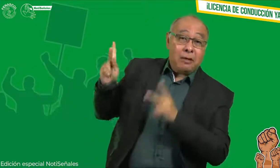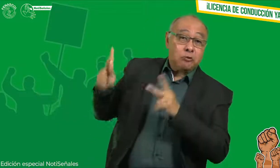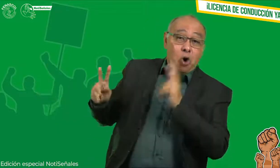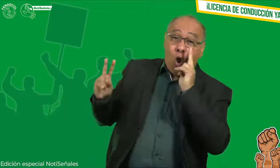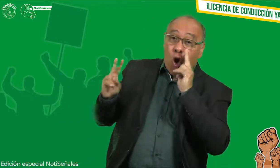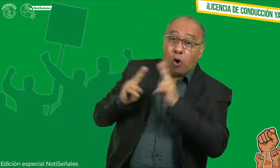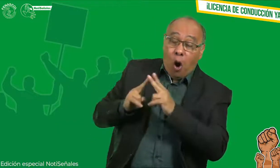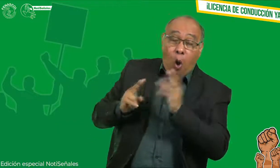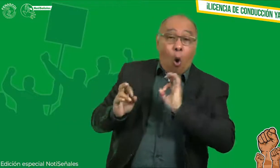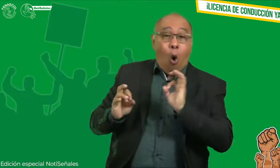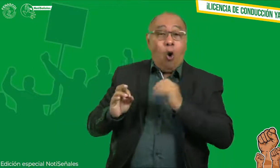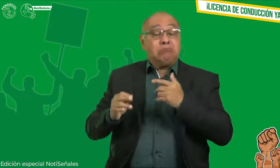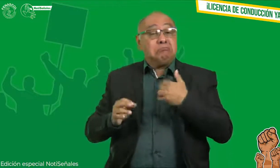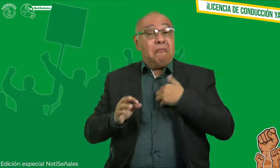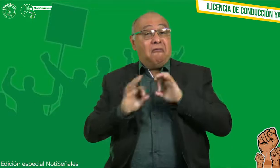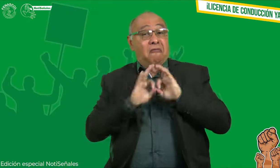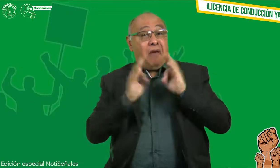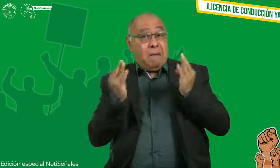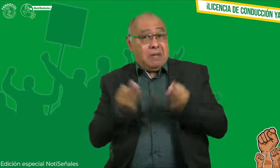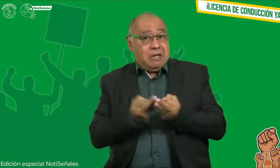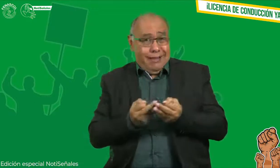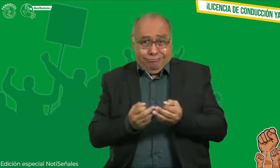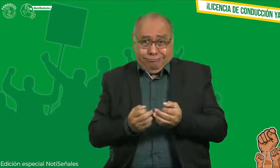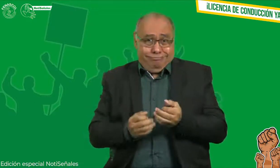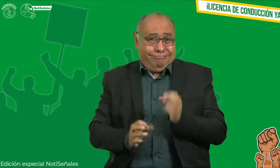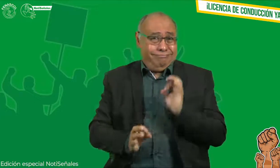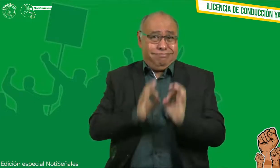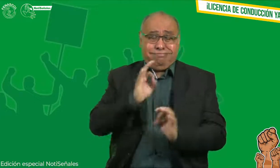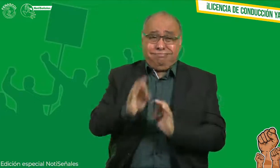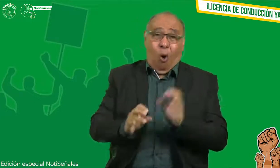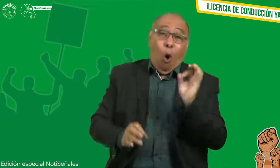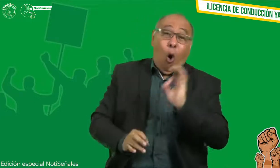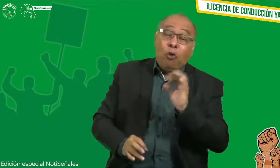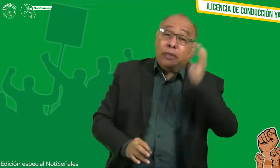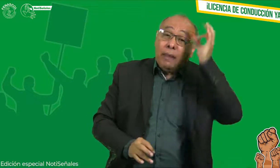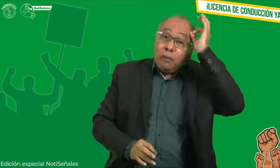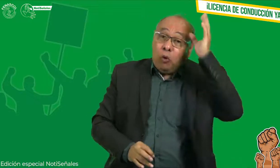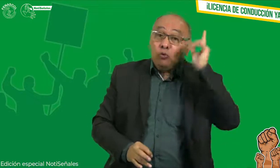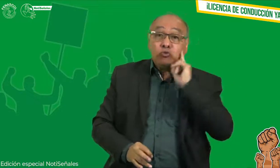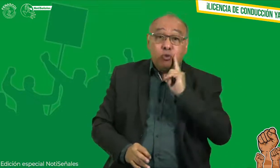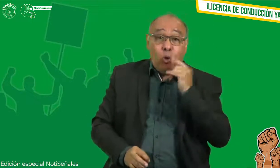manejando transporte público o transporte privado. Y es que